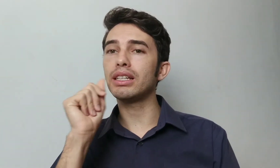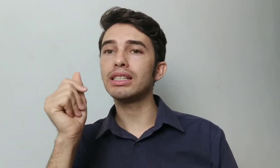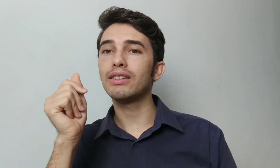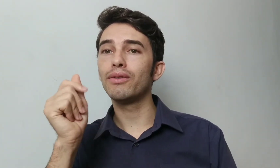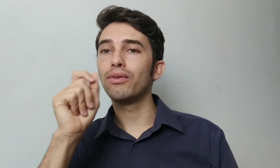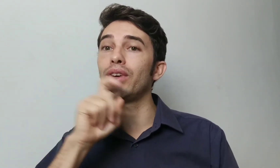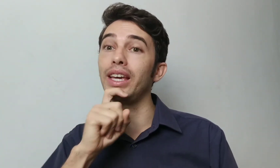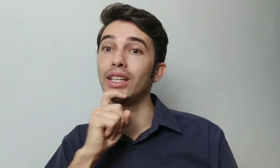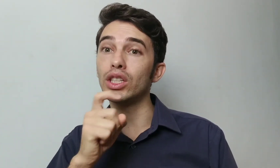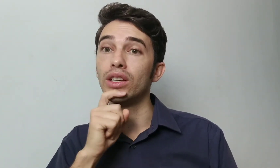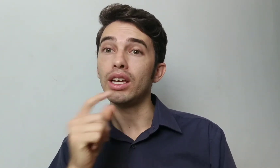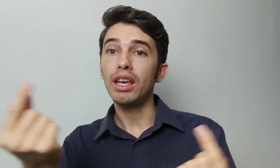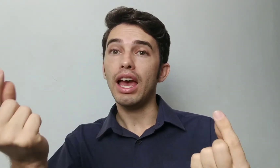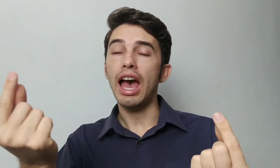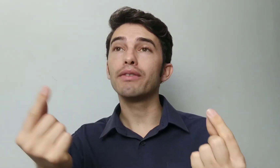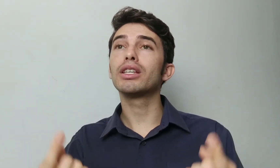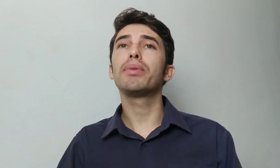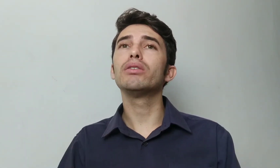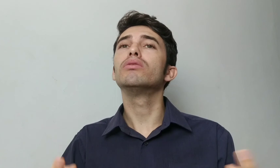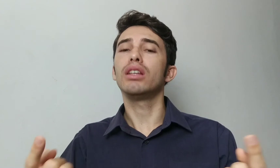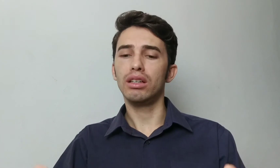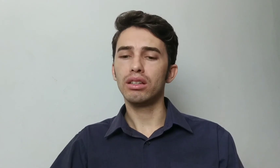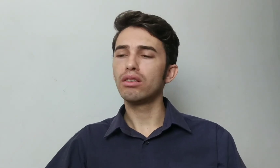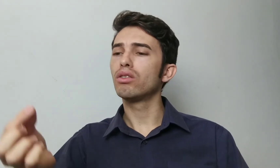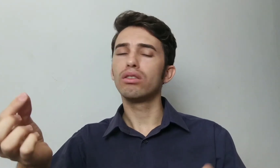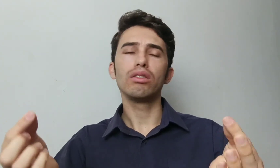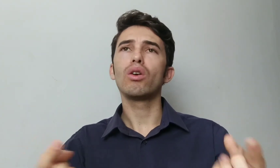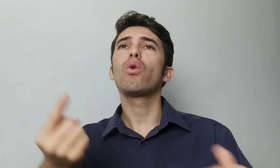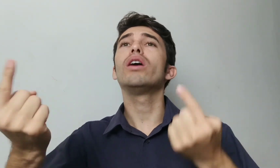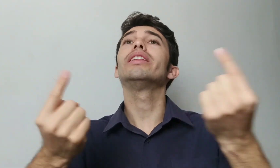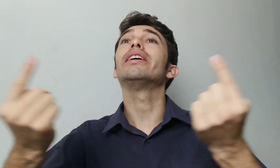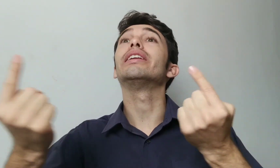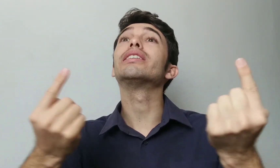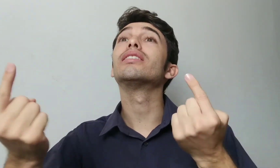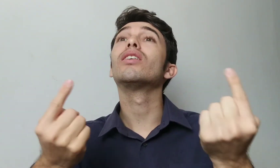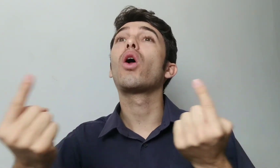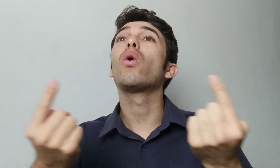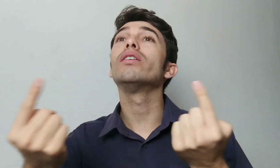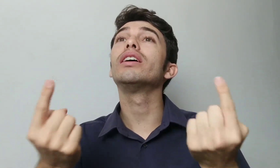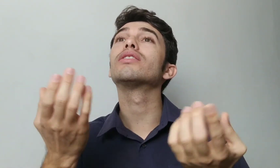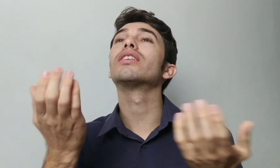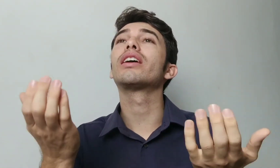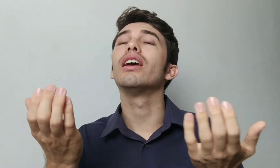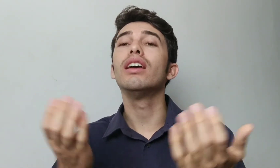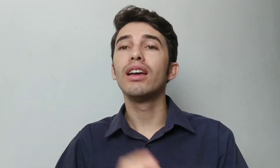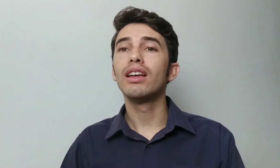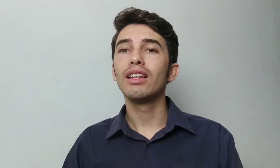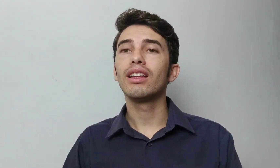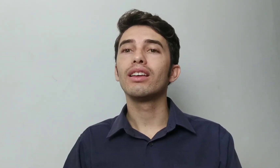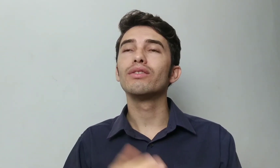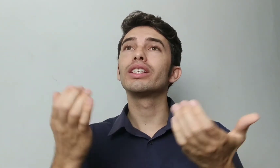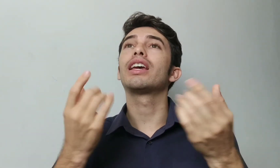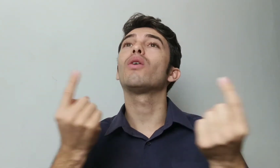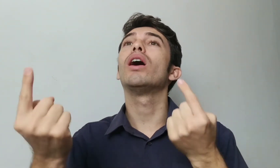lápis verde. Aí você pergunta, qual deles? Qual deles você quer? Você quer qual